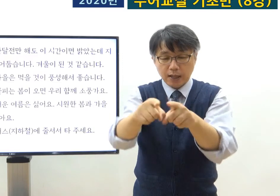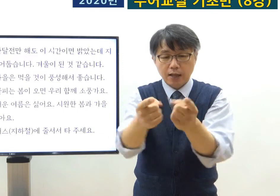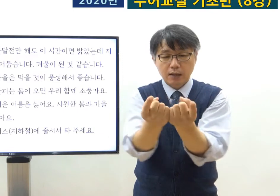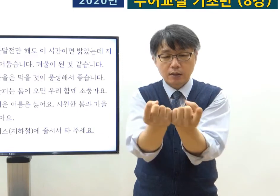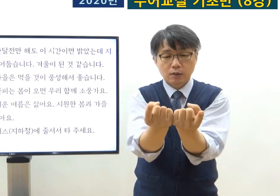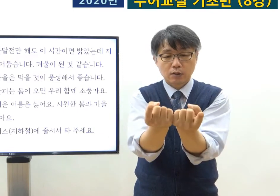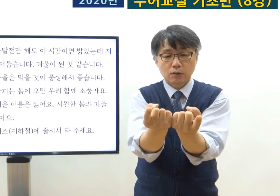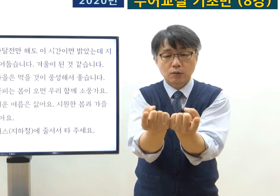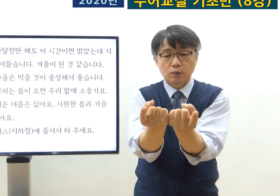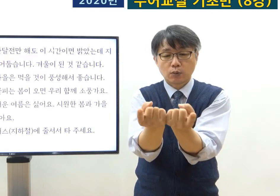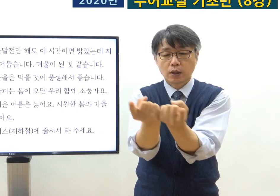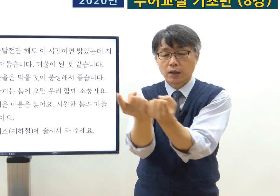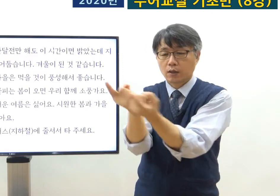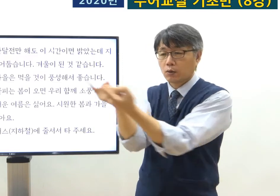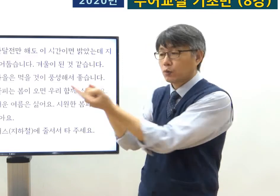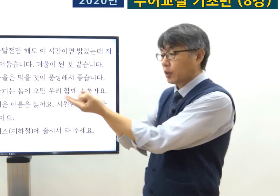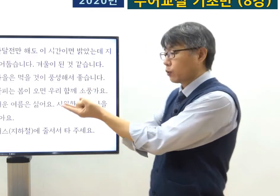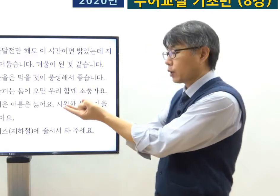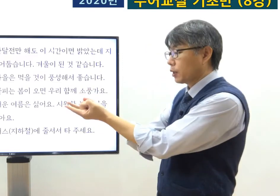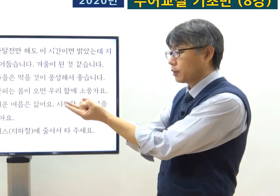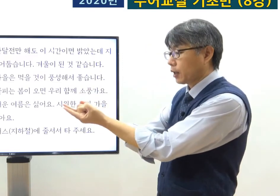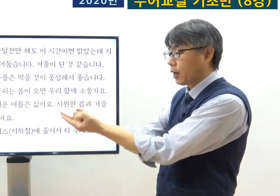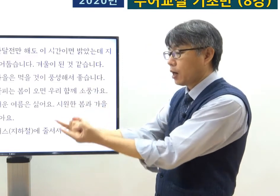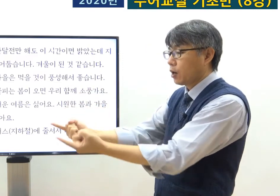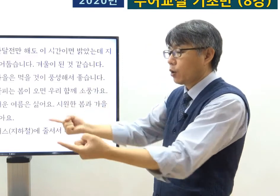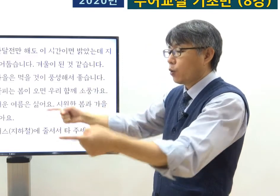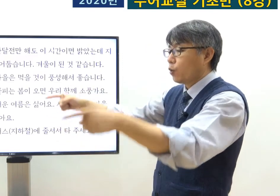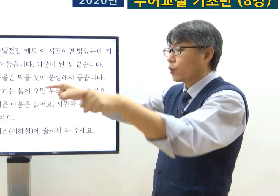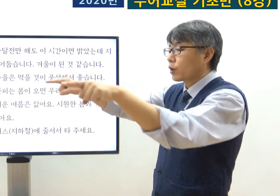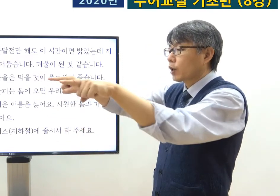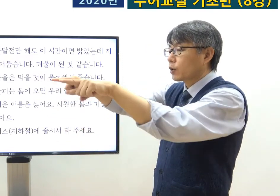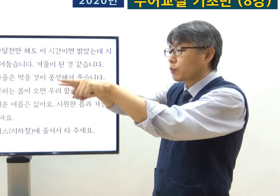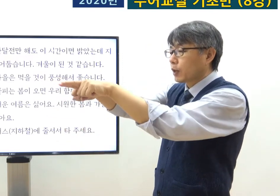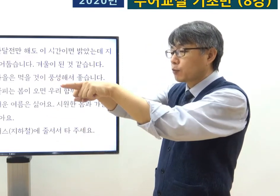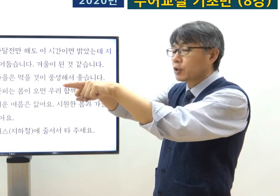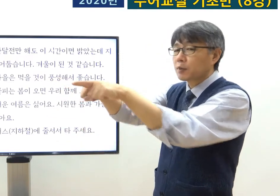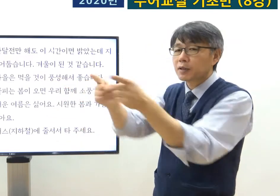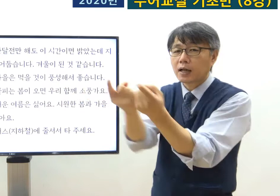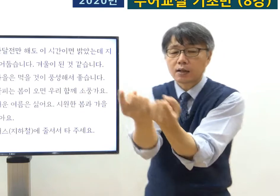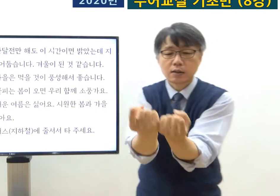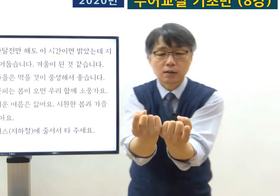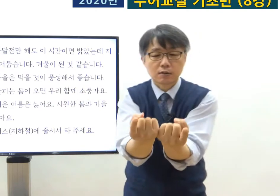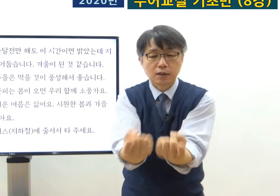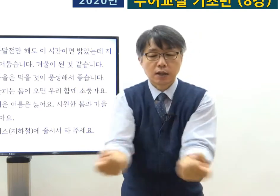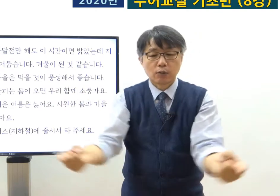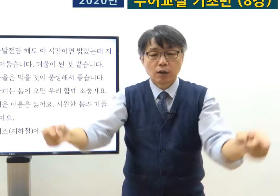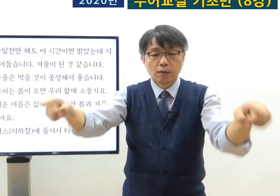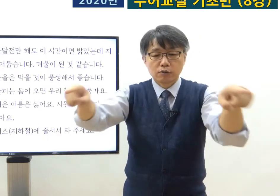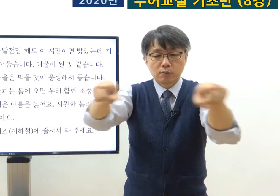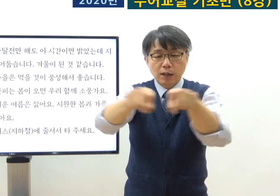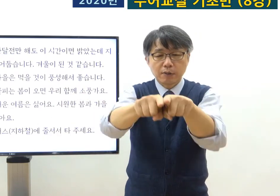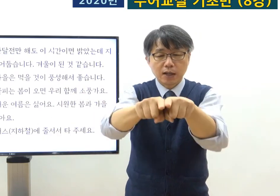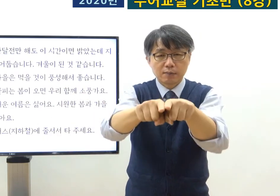함께입니다. 이렇게 되어 있다가 옆으로 딱 붙은 겁니다. 떨어져 있다가 이렇게 붙으면